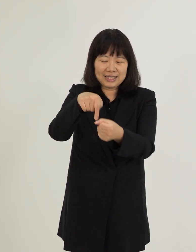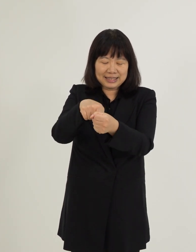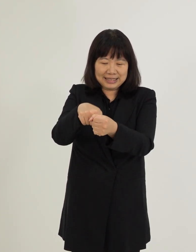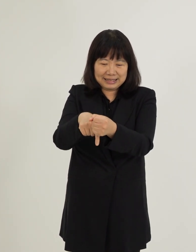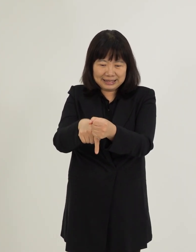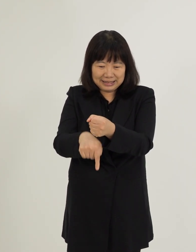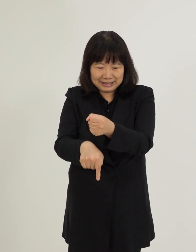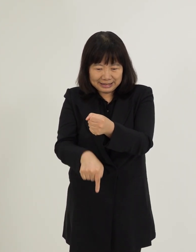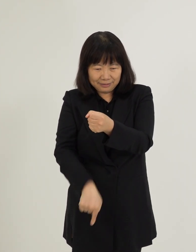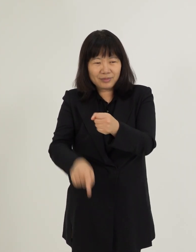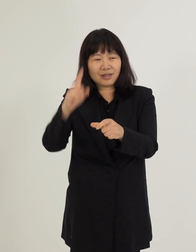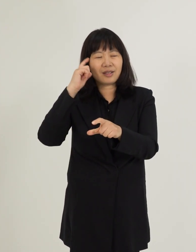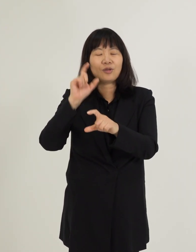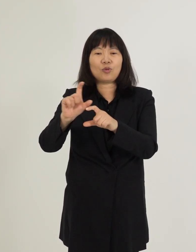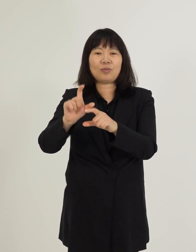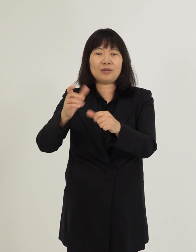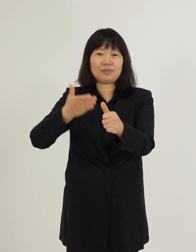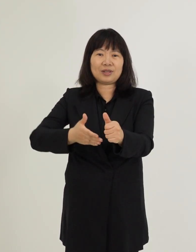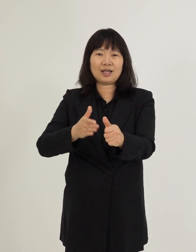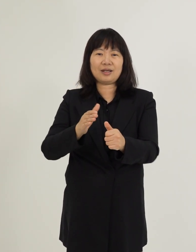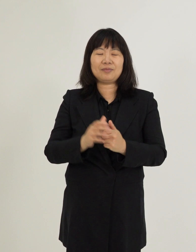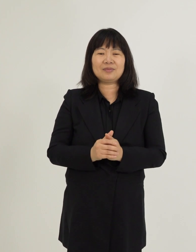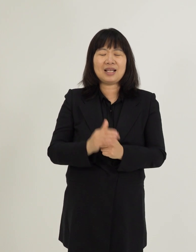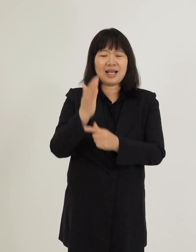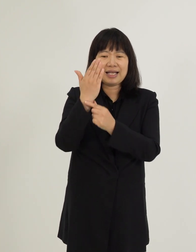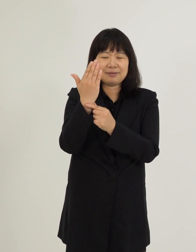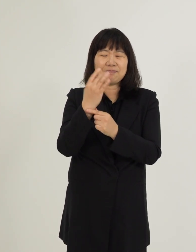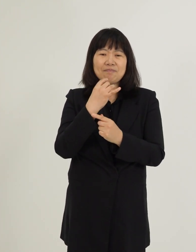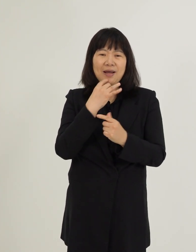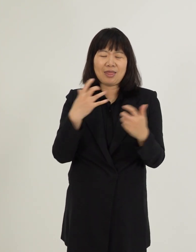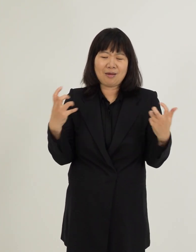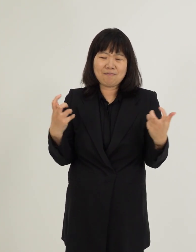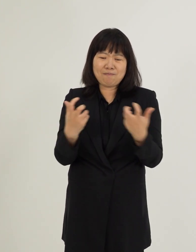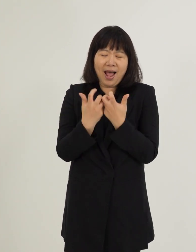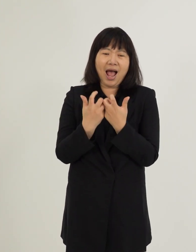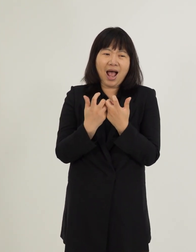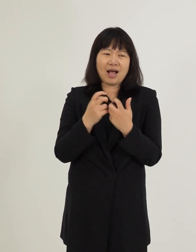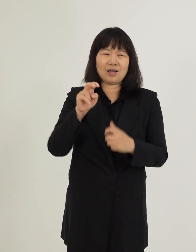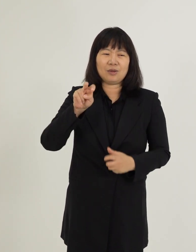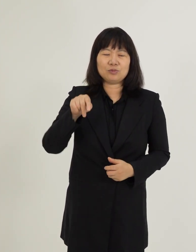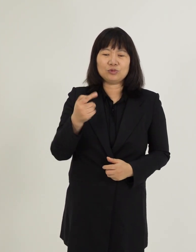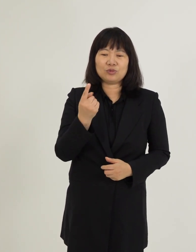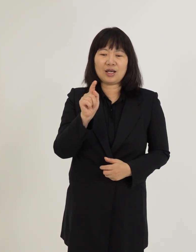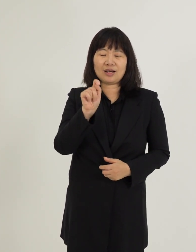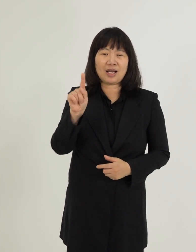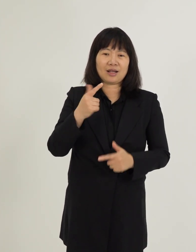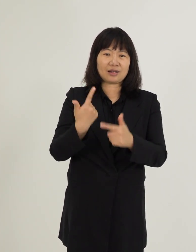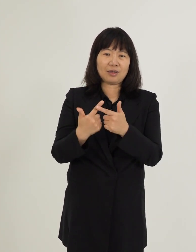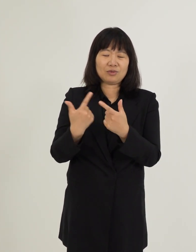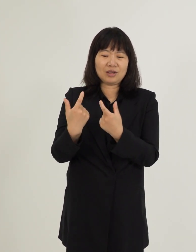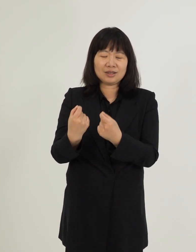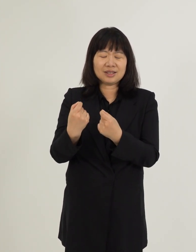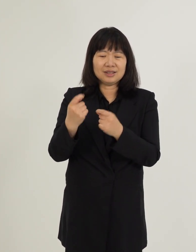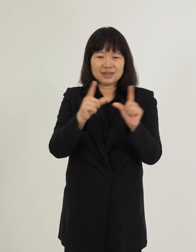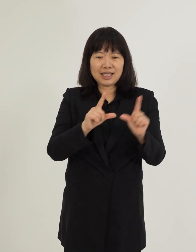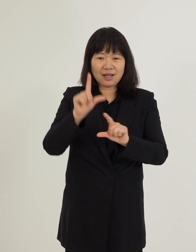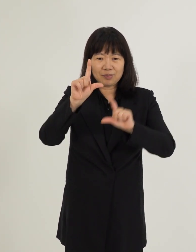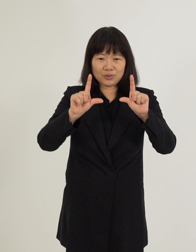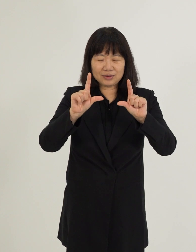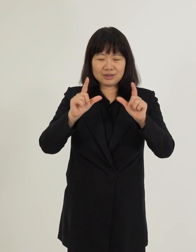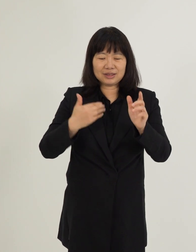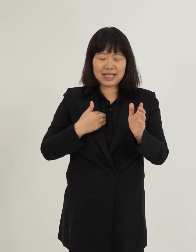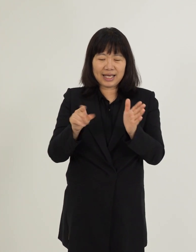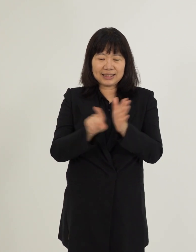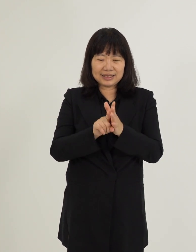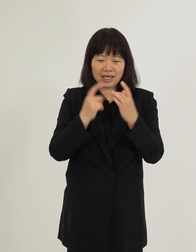고민해 보십시다. 잎만 무성한 무화과 나무 같은 삶의 모습은 내 신앙의